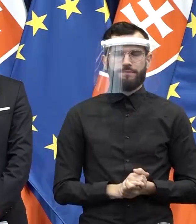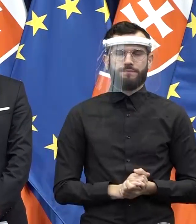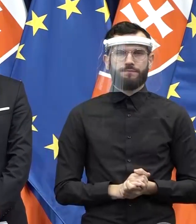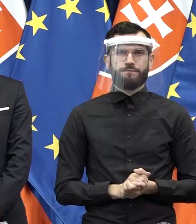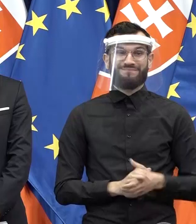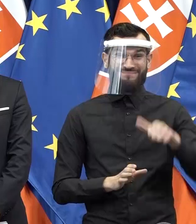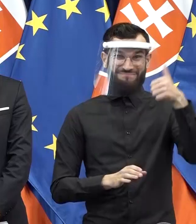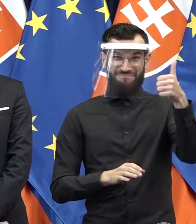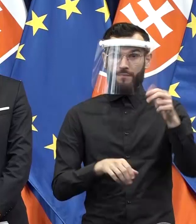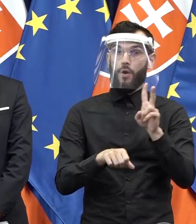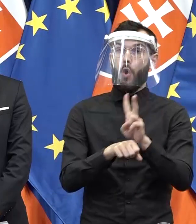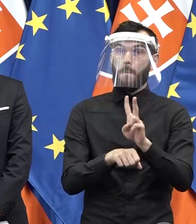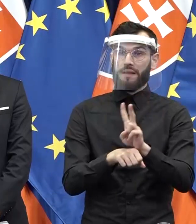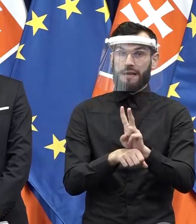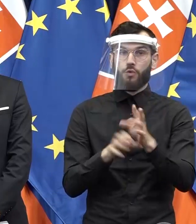Prvé opatrenie je,